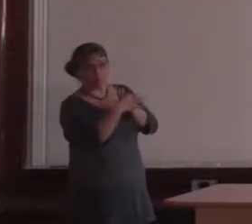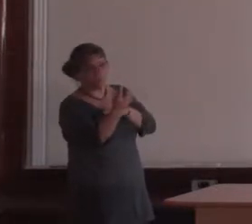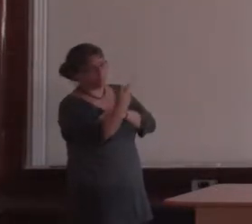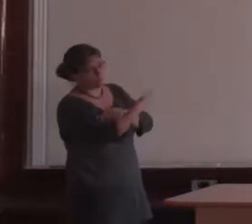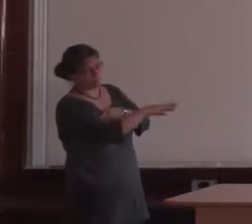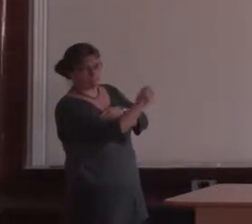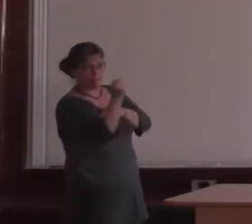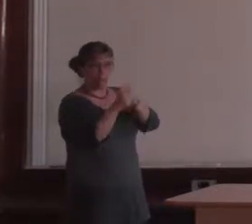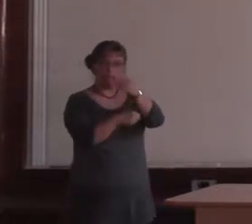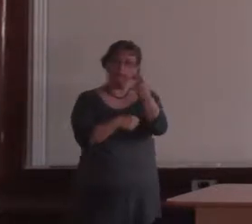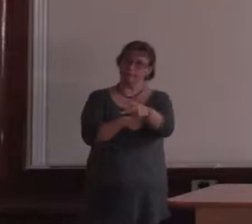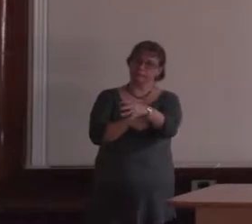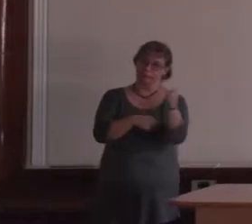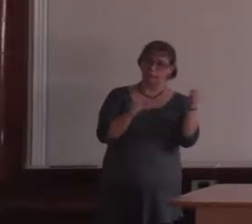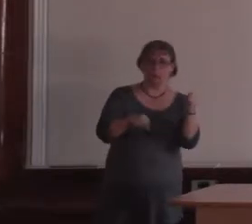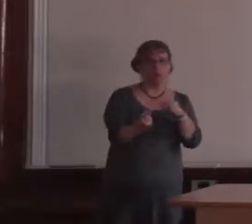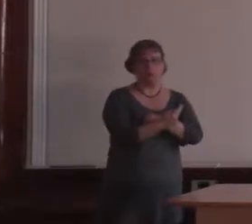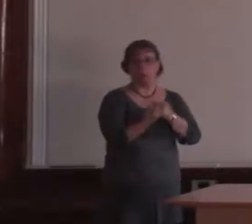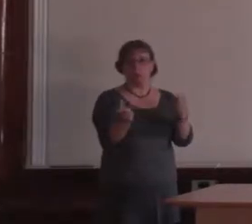différents fichiers possibles.